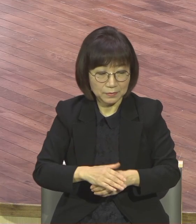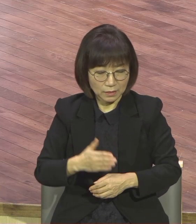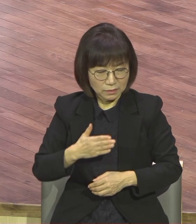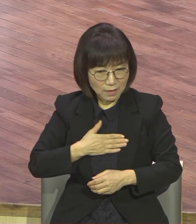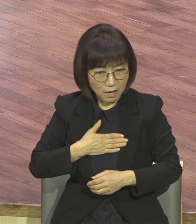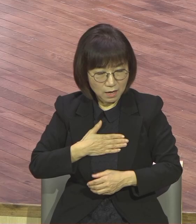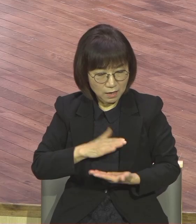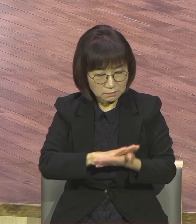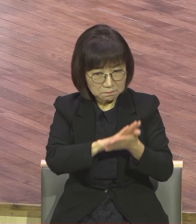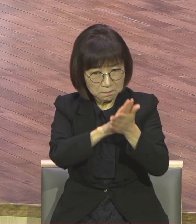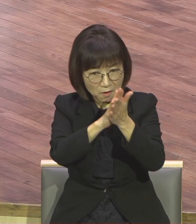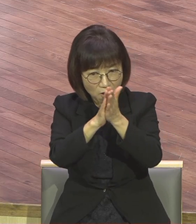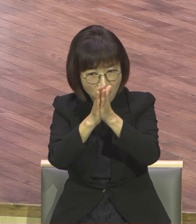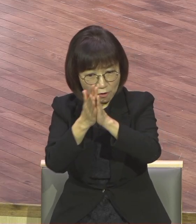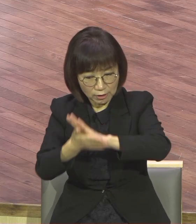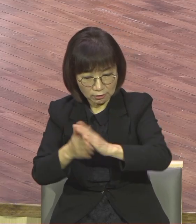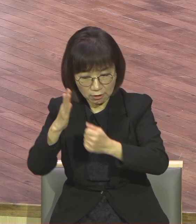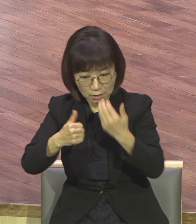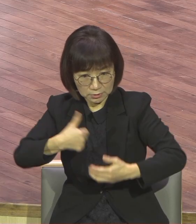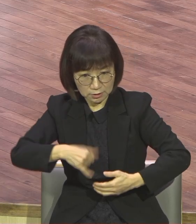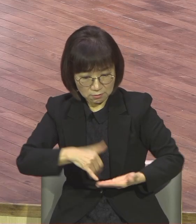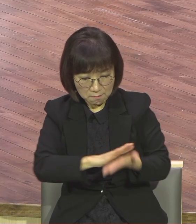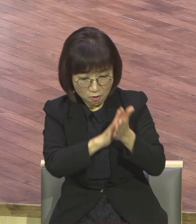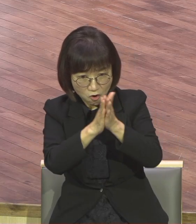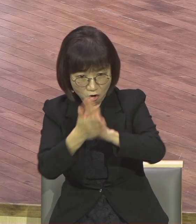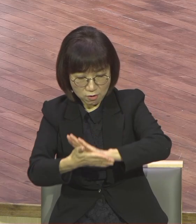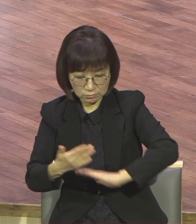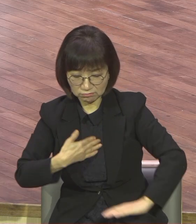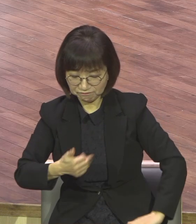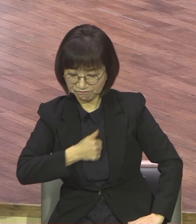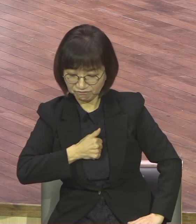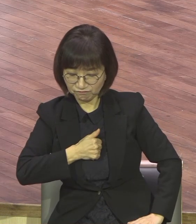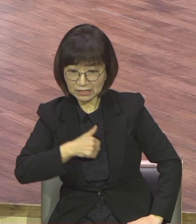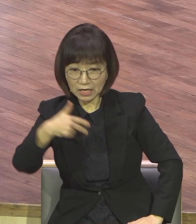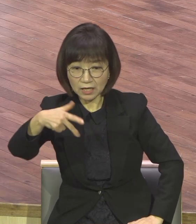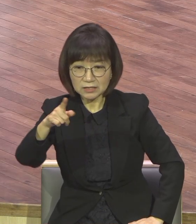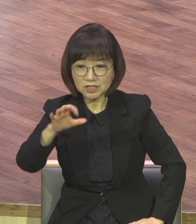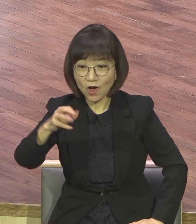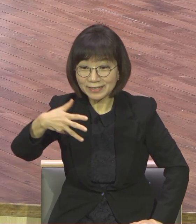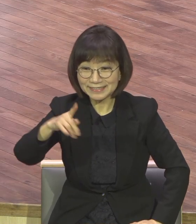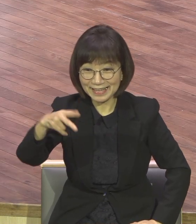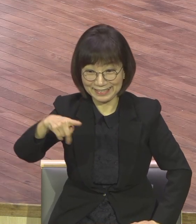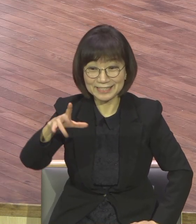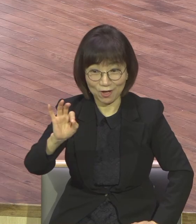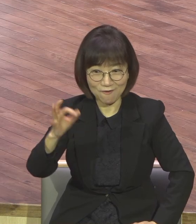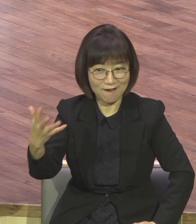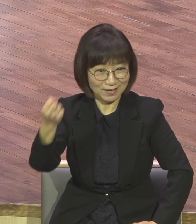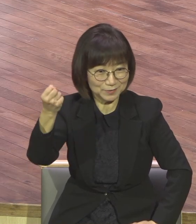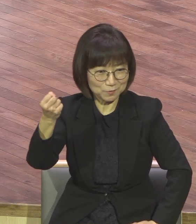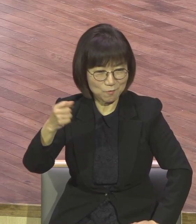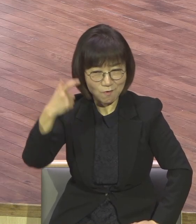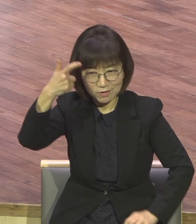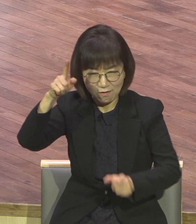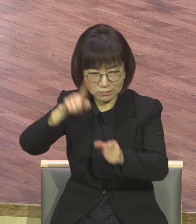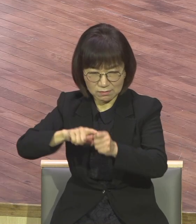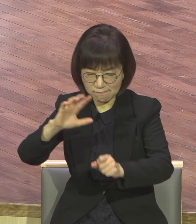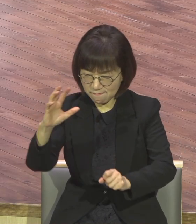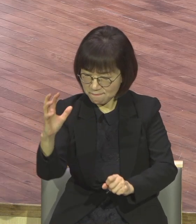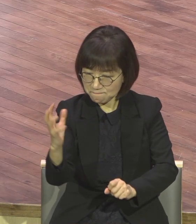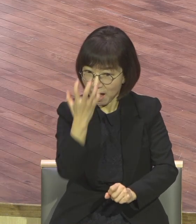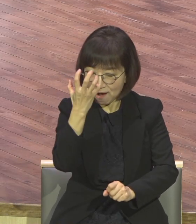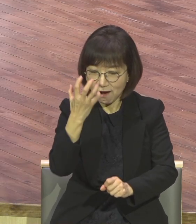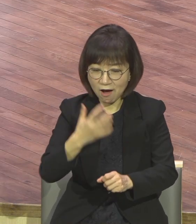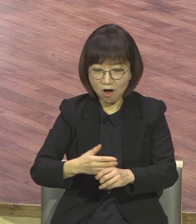변화된 신분에 걸맞는 정체성을 분명히 가지고 영적 품격 있는 삶, 영적